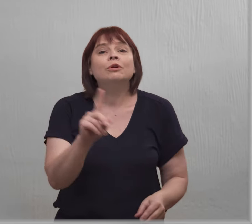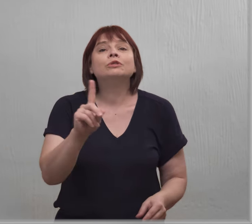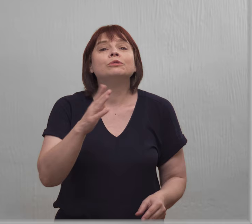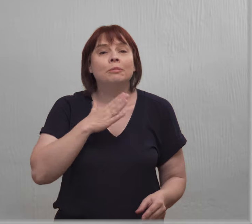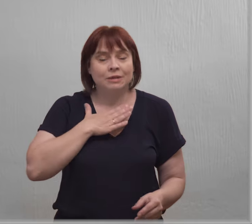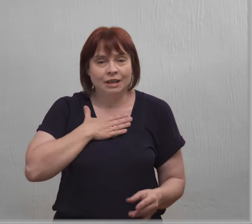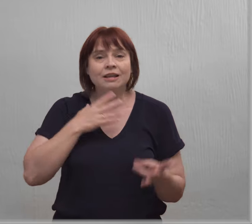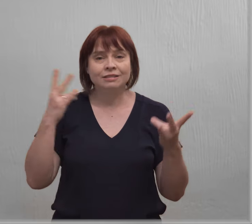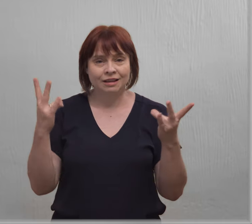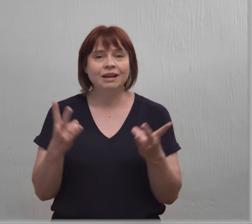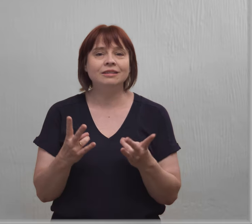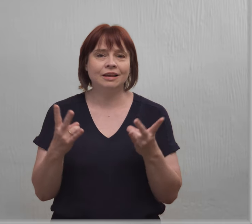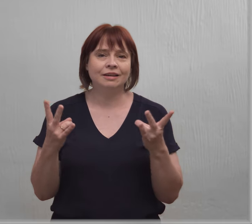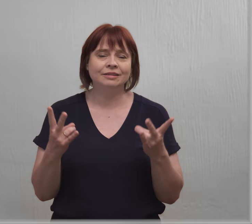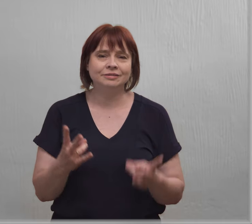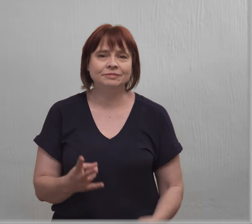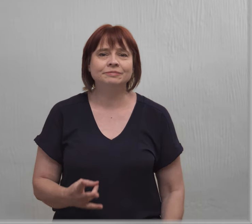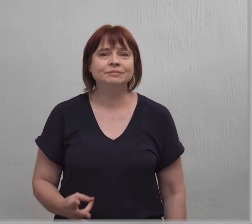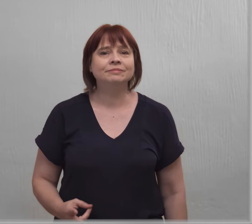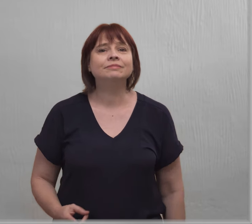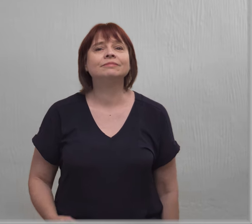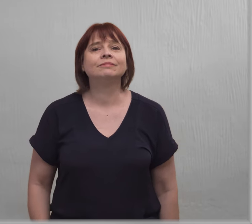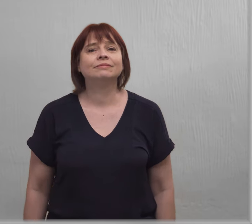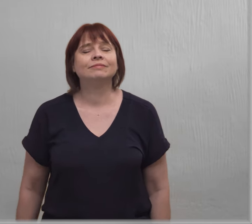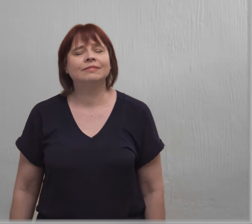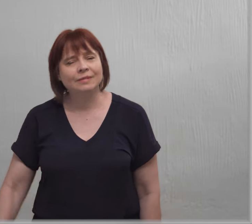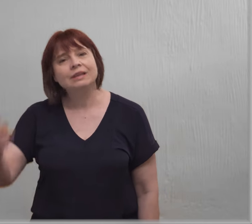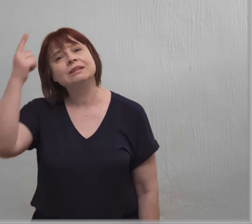Все, что мне надо,